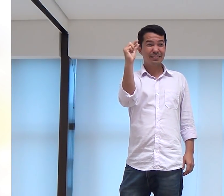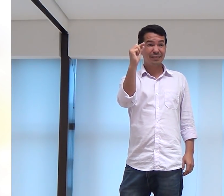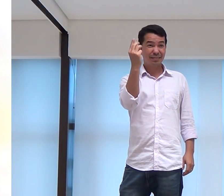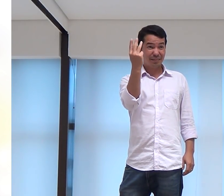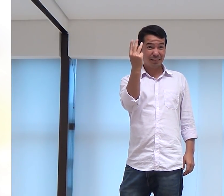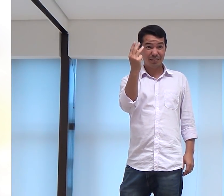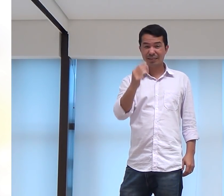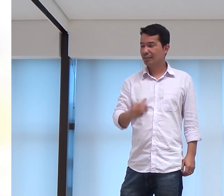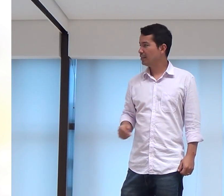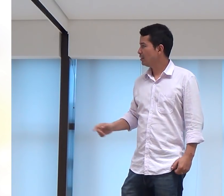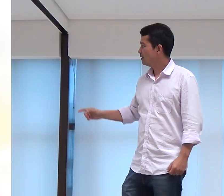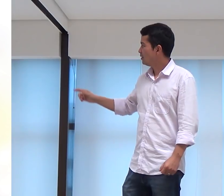versículo 3.